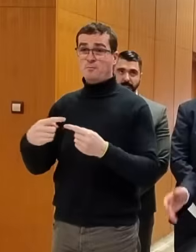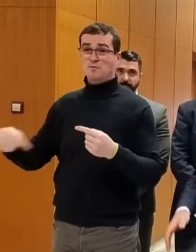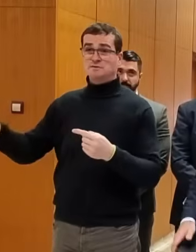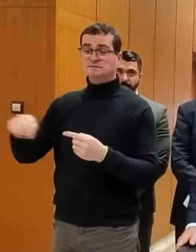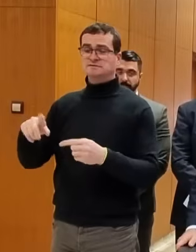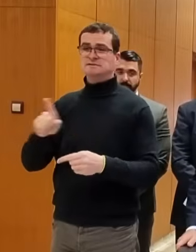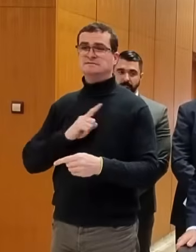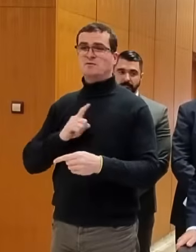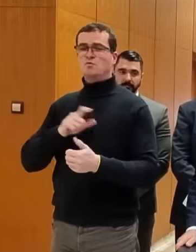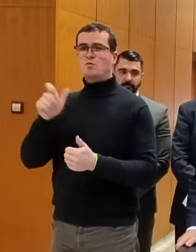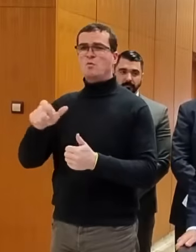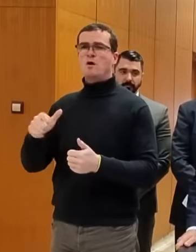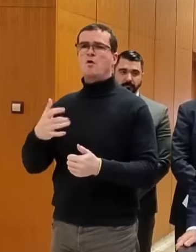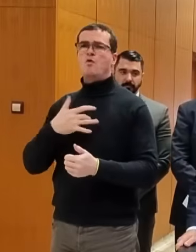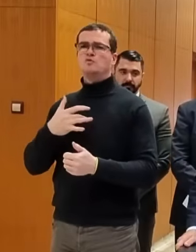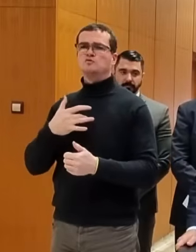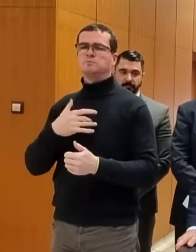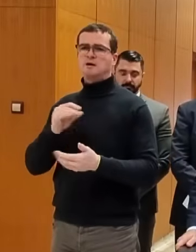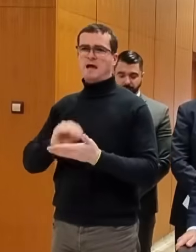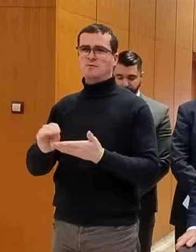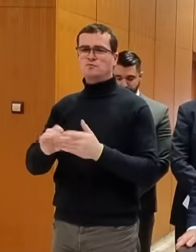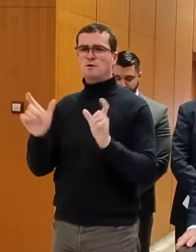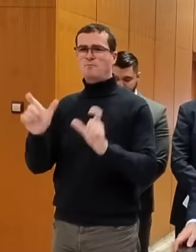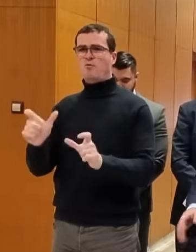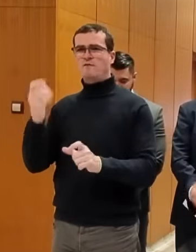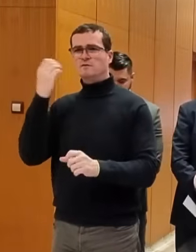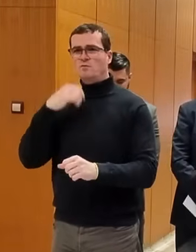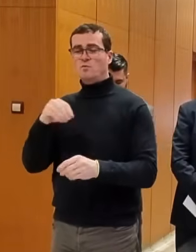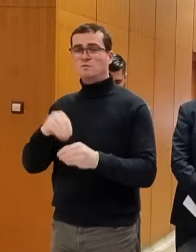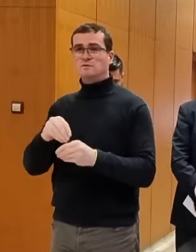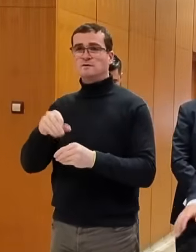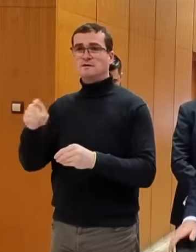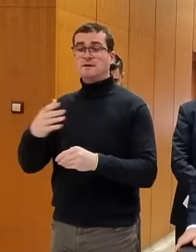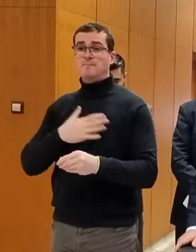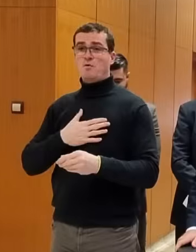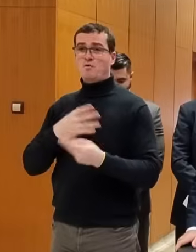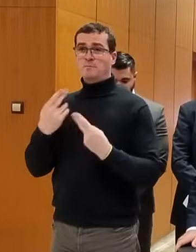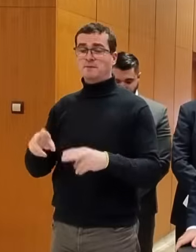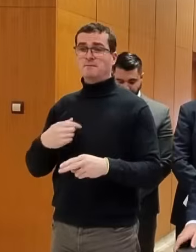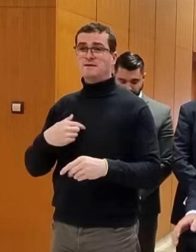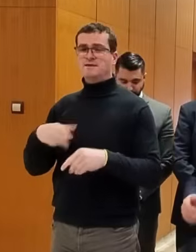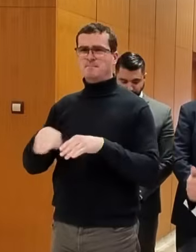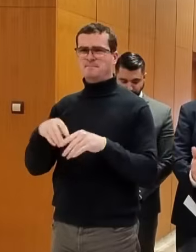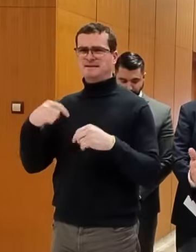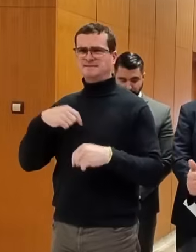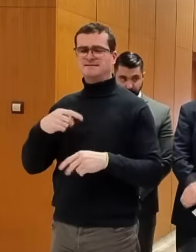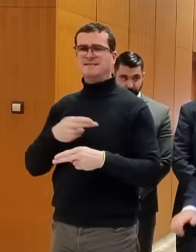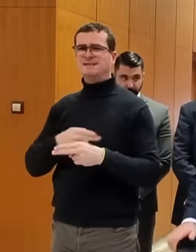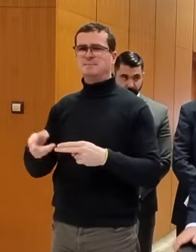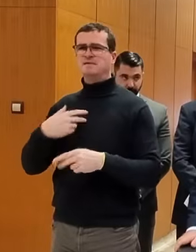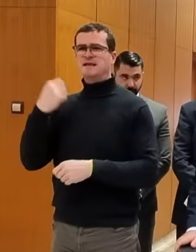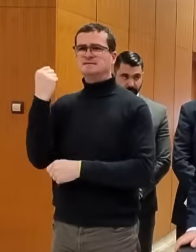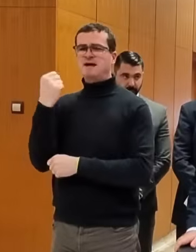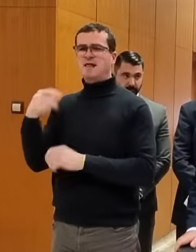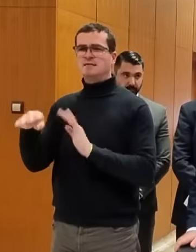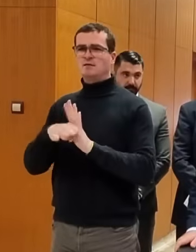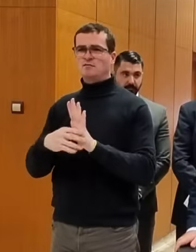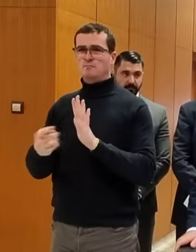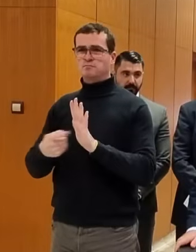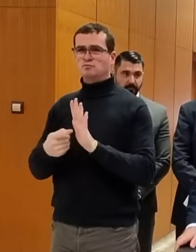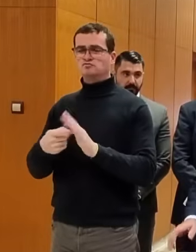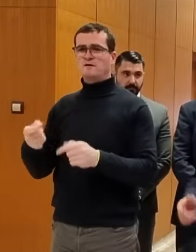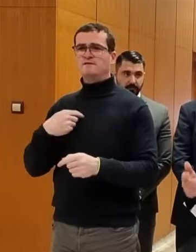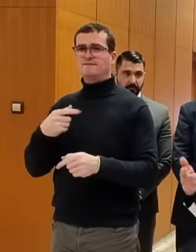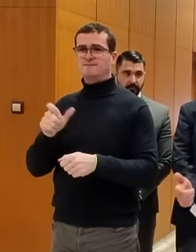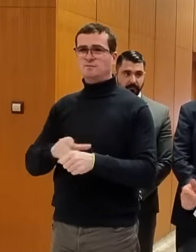opozícia nejakú svoju personálnu agentúru, kde budú blokovať ľudí, ktorí napríklad v mojom prípade na rezorte nesplňajú základné zákonné požiadavky na